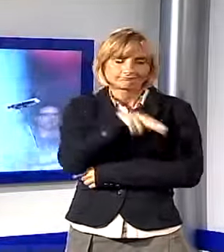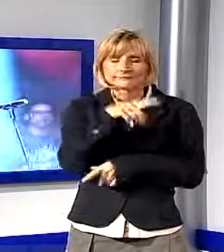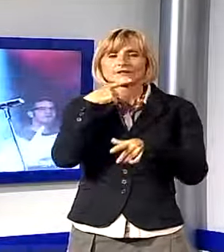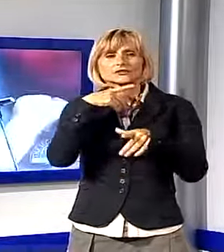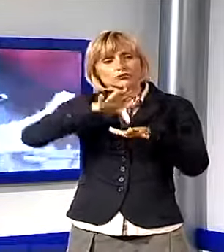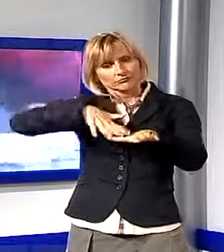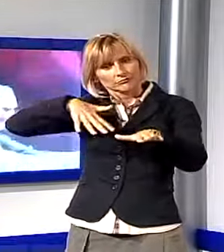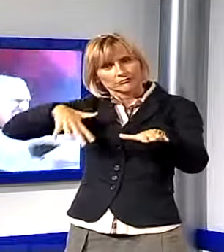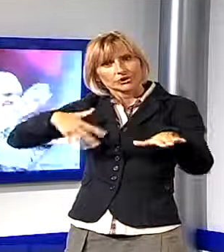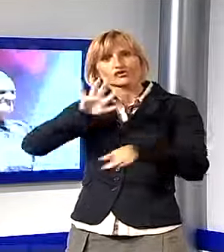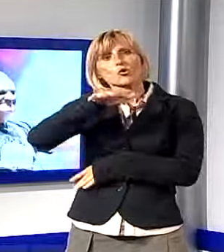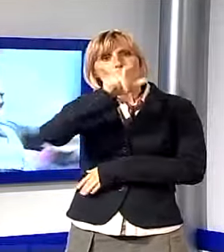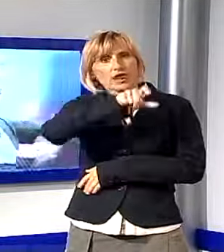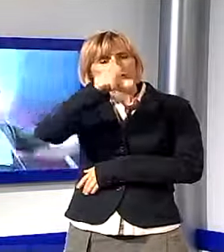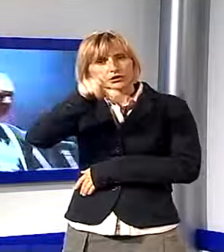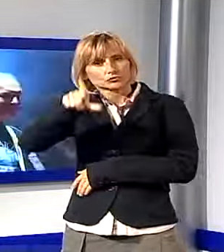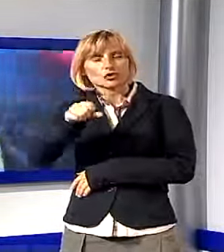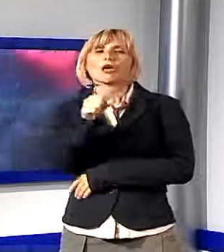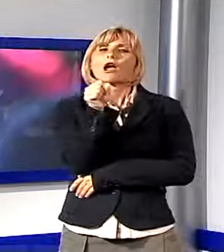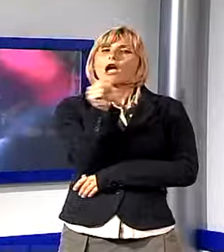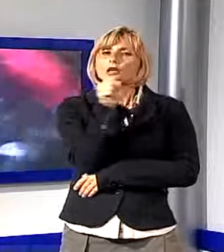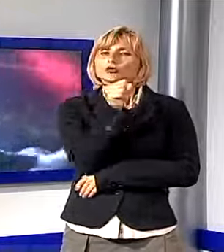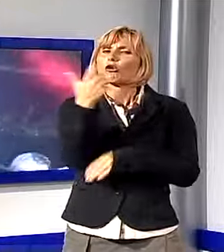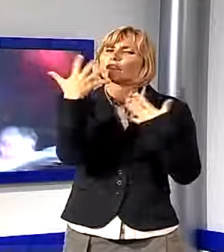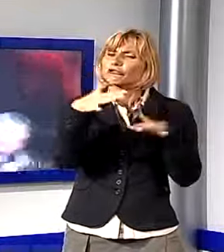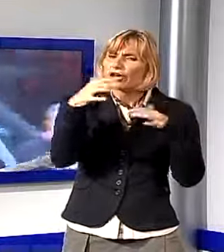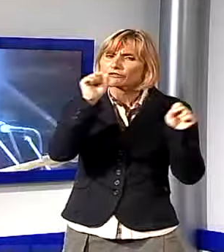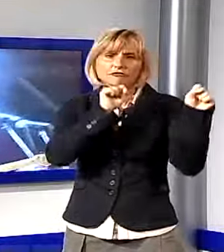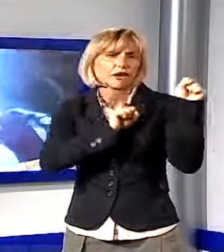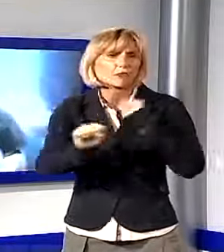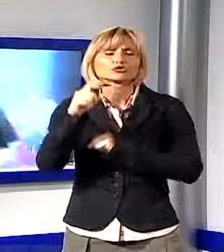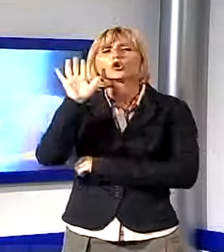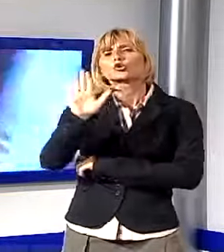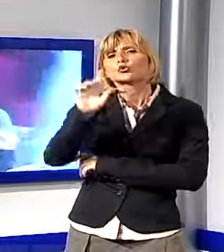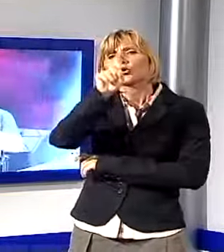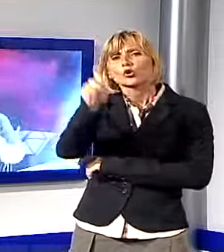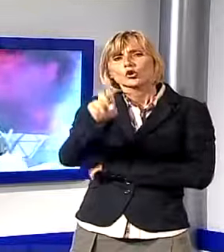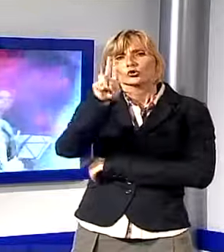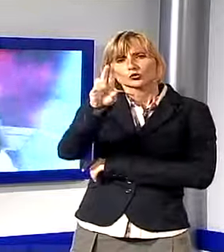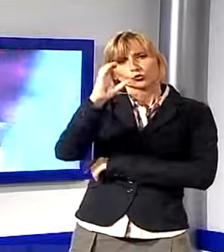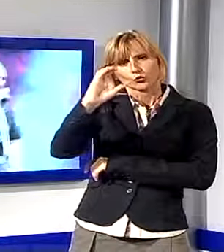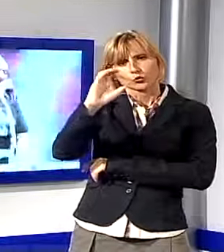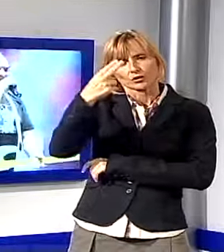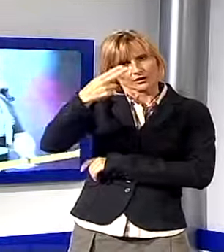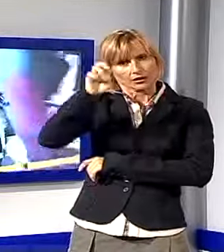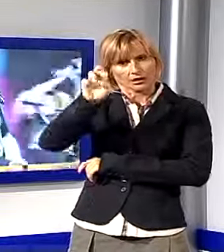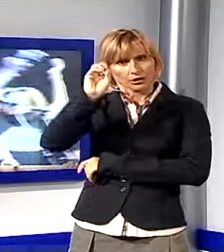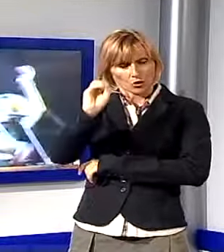piazza. Sono stati eseguiti tutti i brani più famosi di Zucchero. Ho bisogno d'amore per Dio.